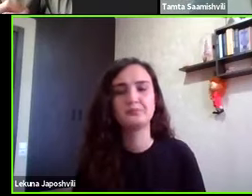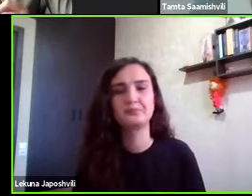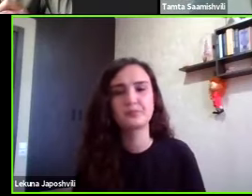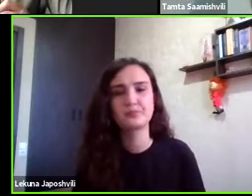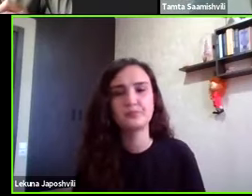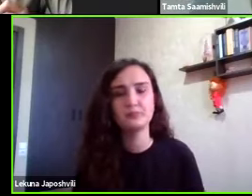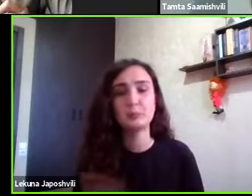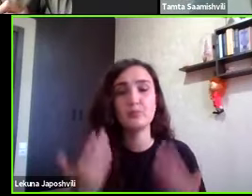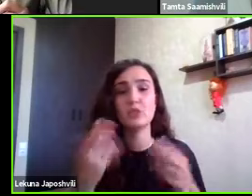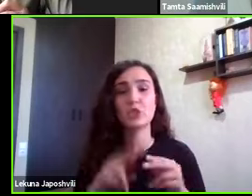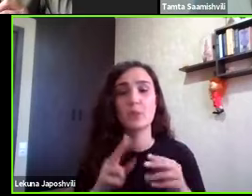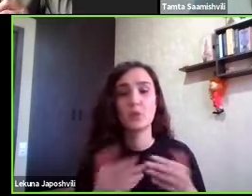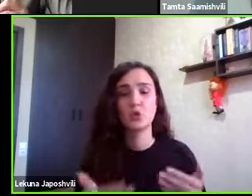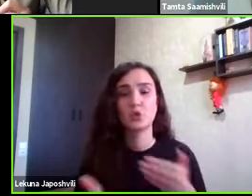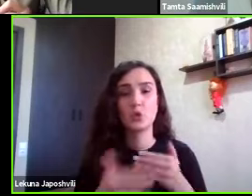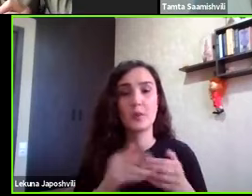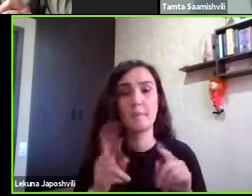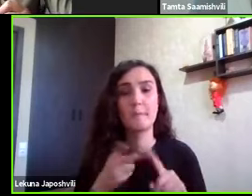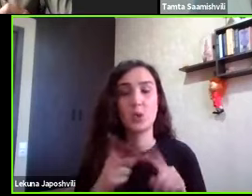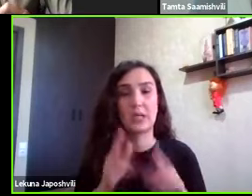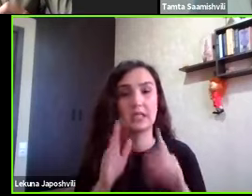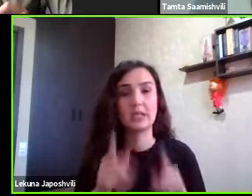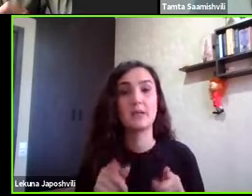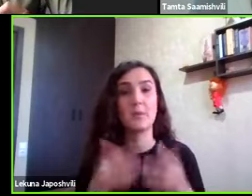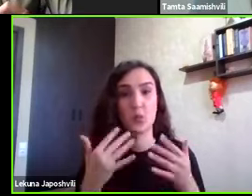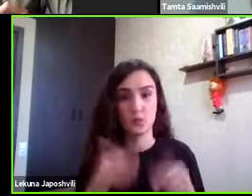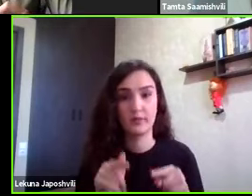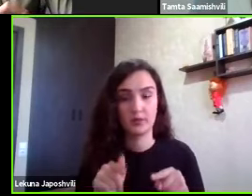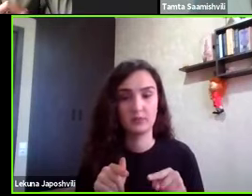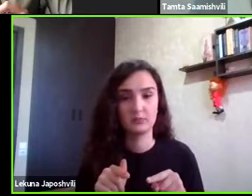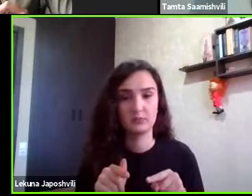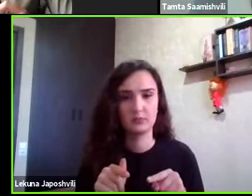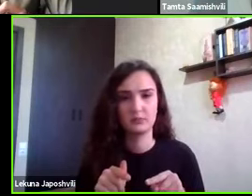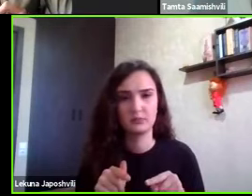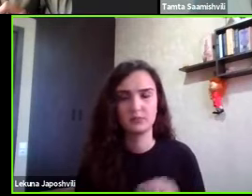საშემოდგომოდ, როდესაც ეს მეორე ტალღა იქნება უკვე,